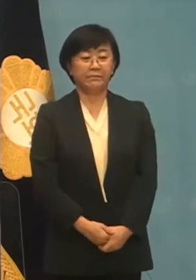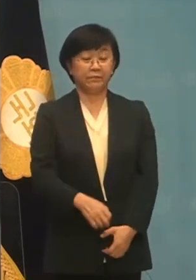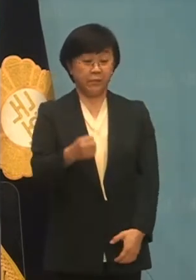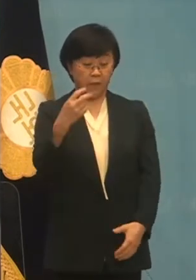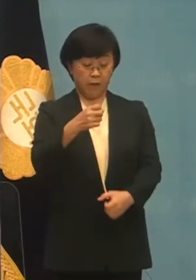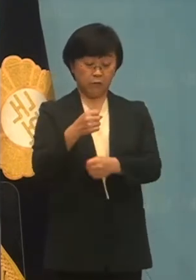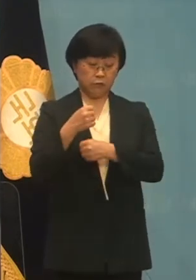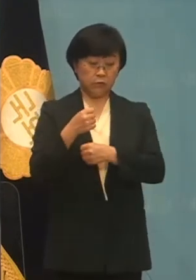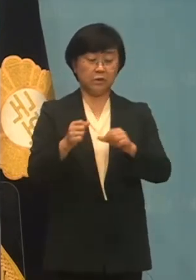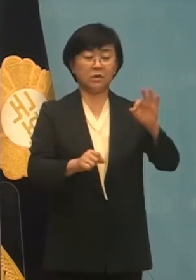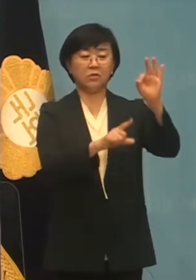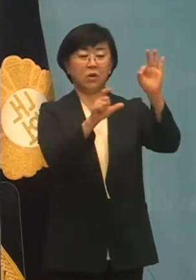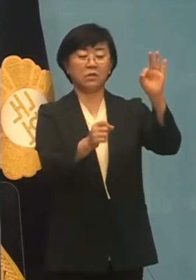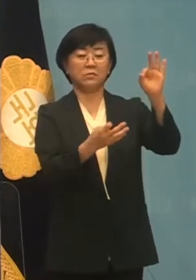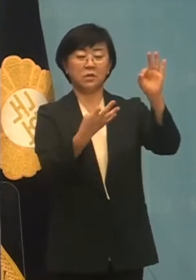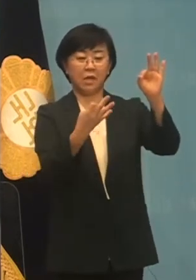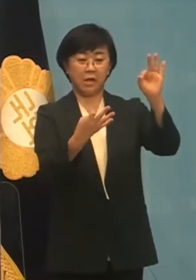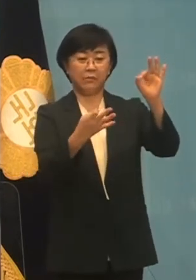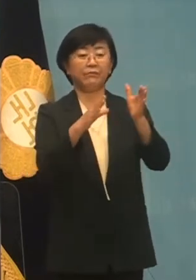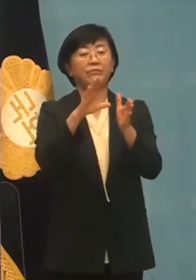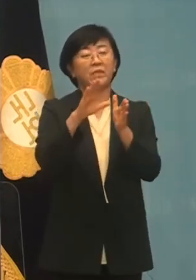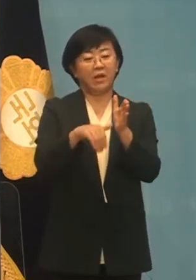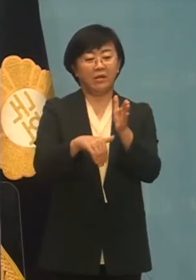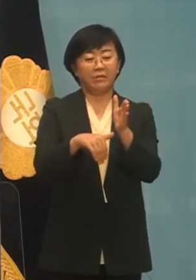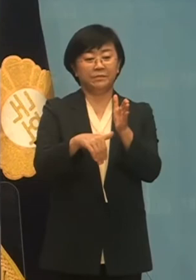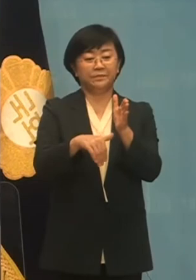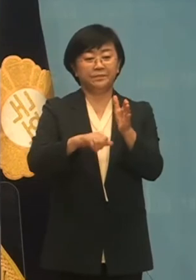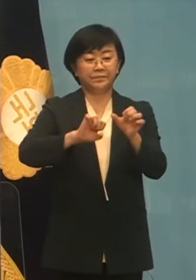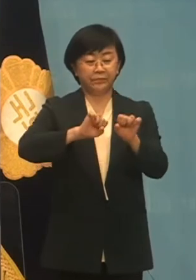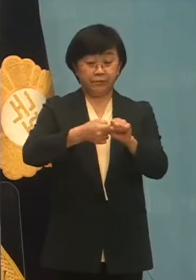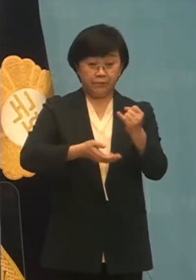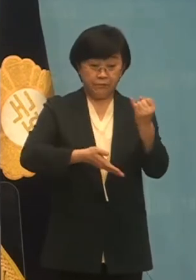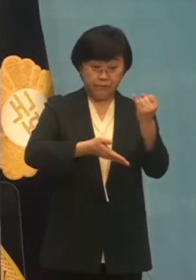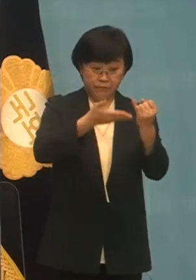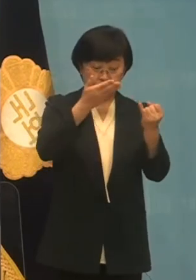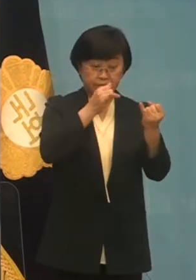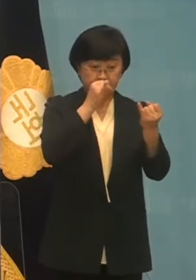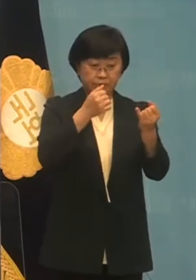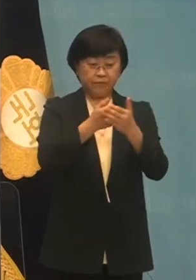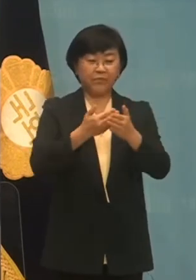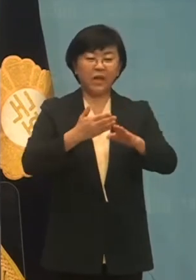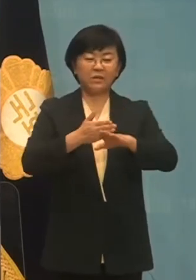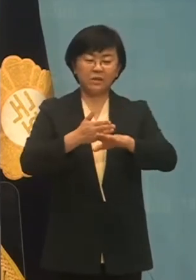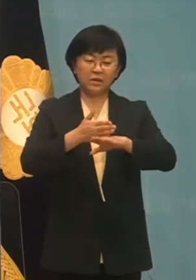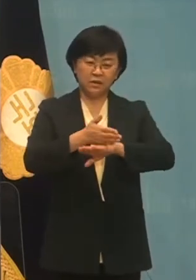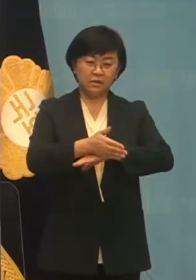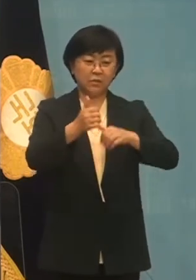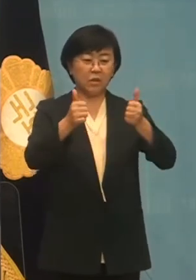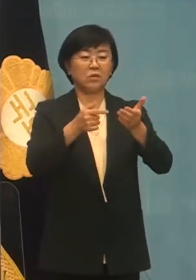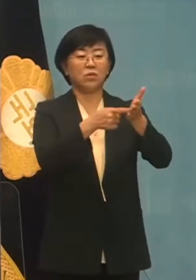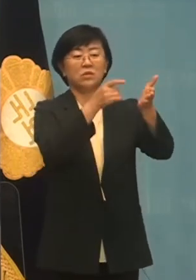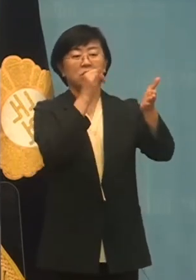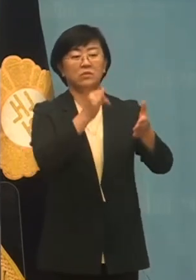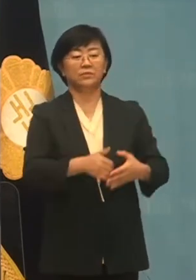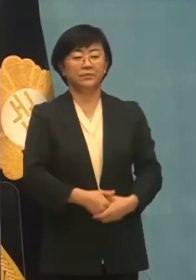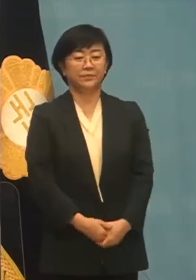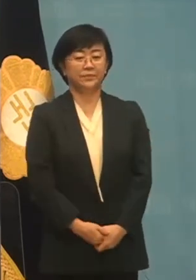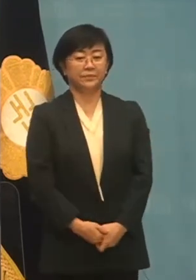그리고 군은 10월 14일이나 되어서야 강제추행에 관한 늑장 기소를